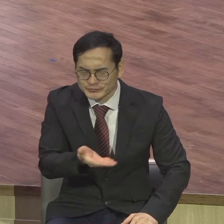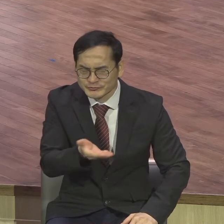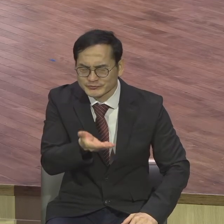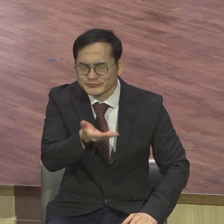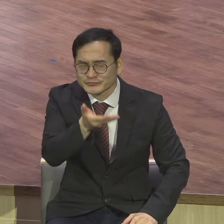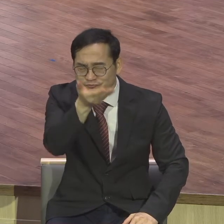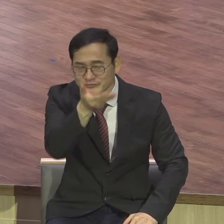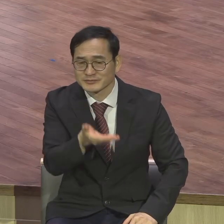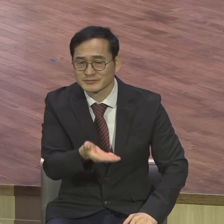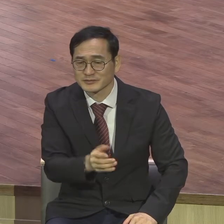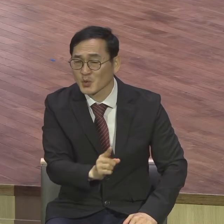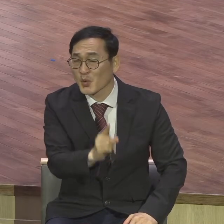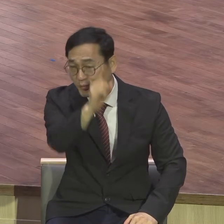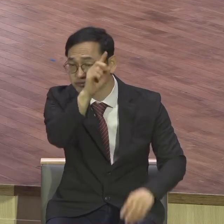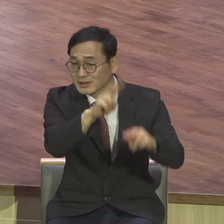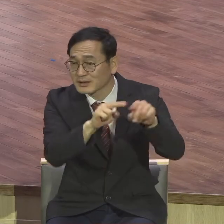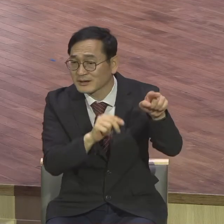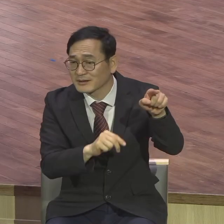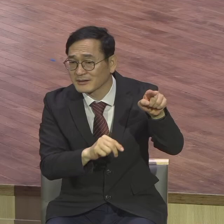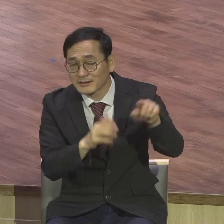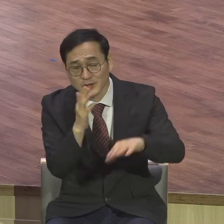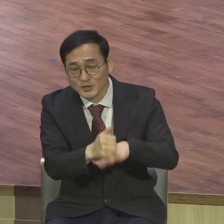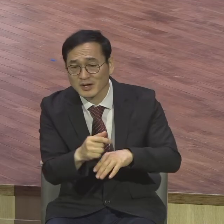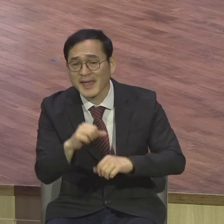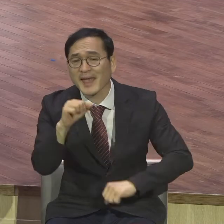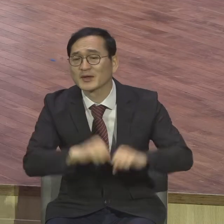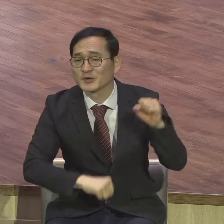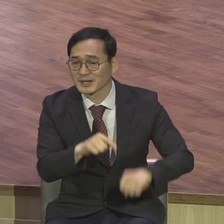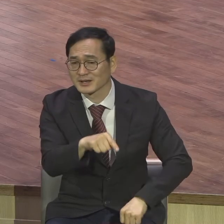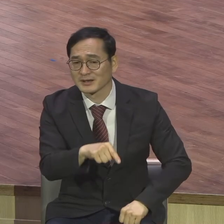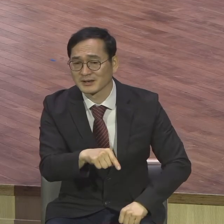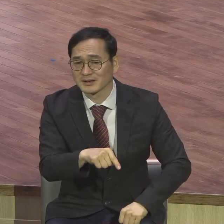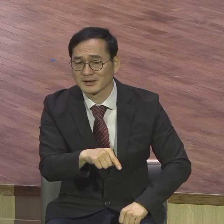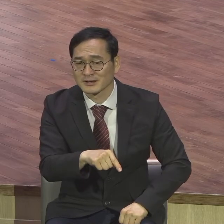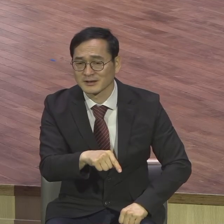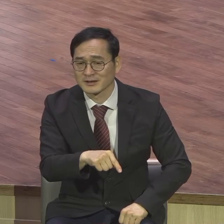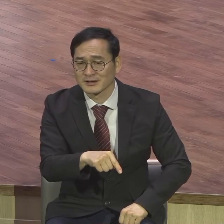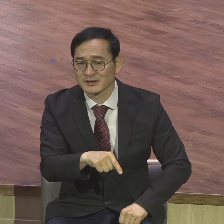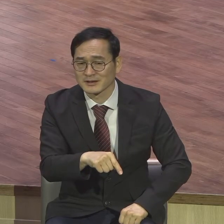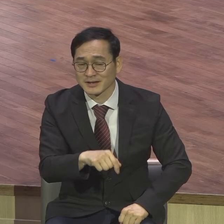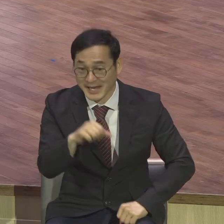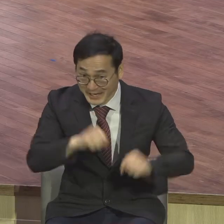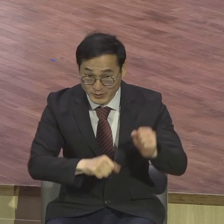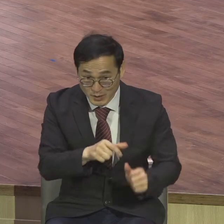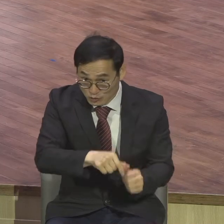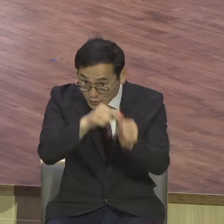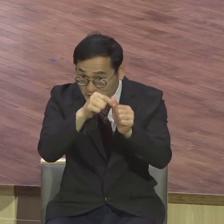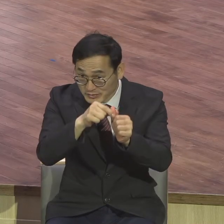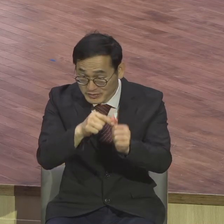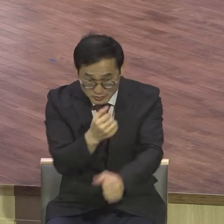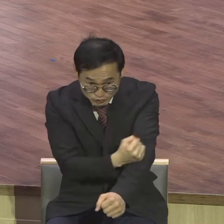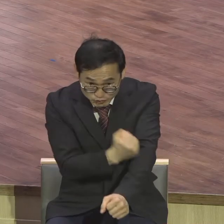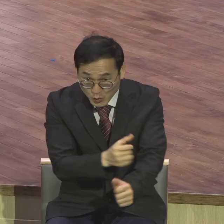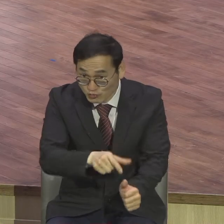전부 행위권인데 행위로 구원받을 것이다 라고 생각하는데 행위권이 아닙니다. 여러분,